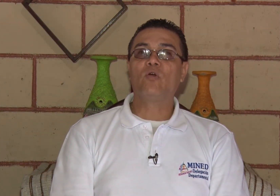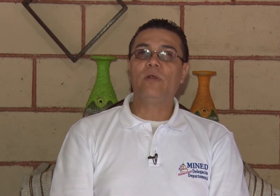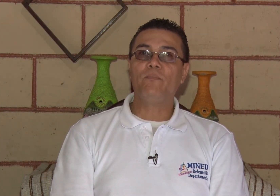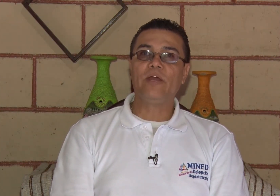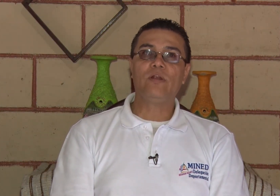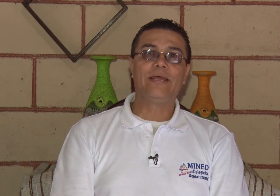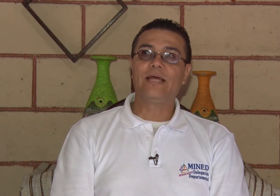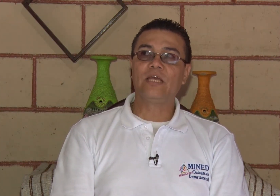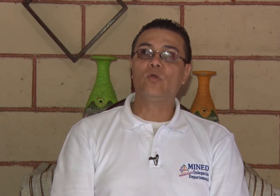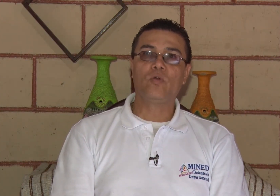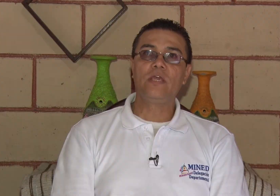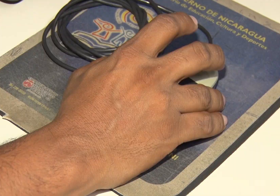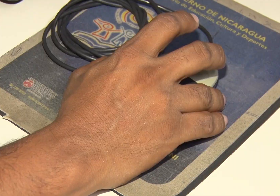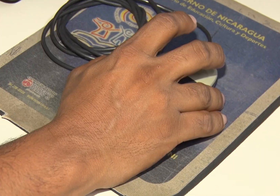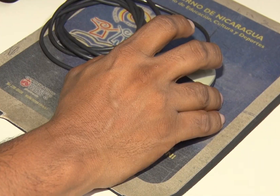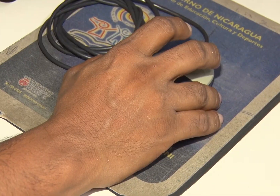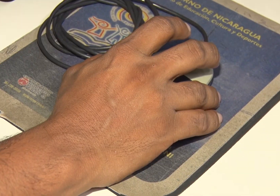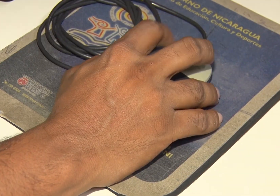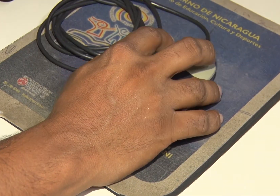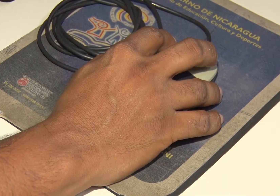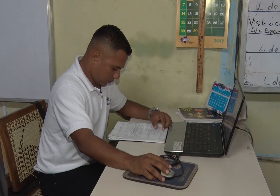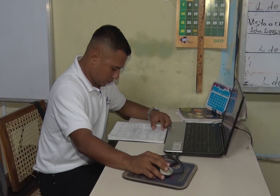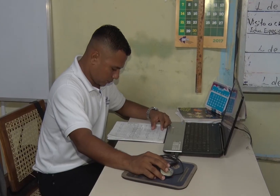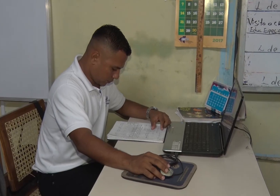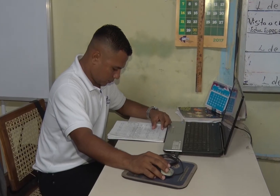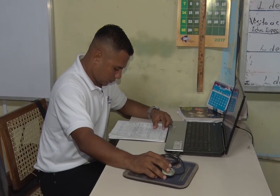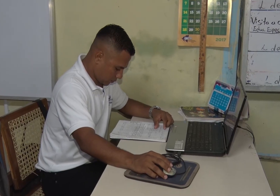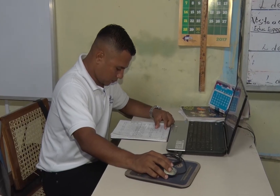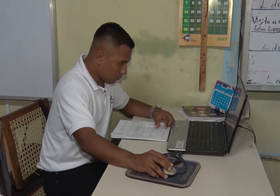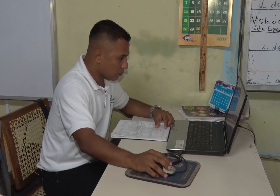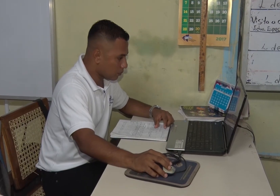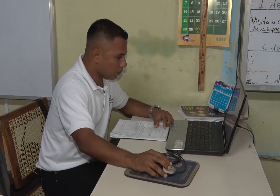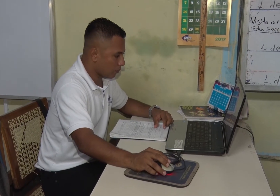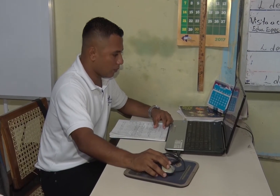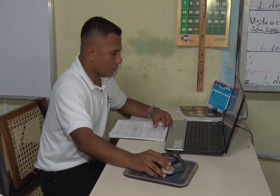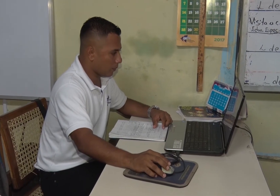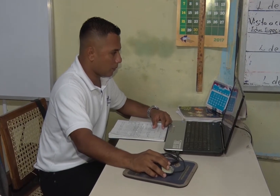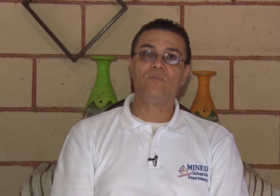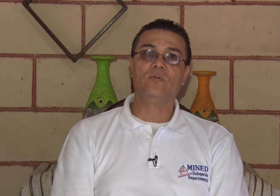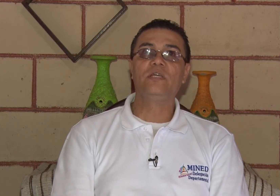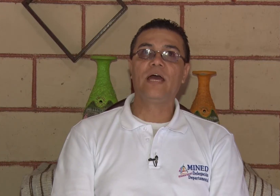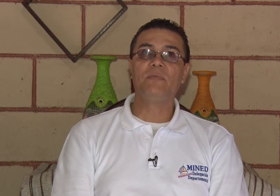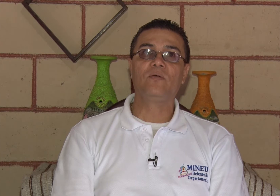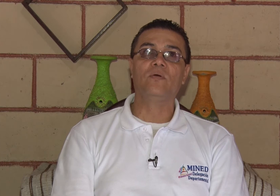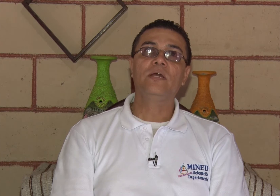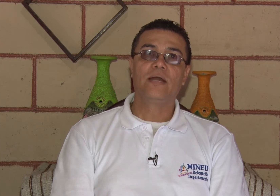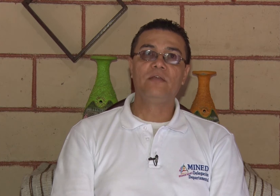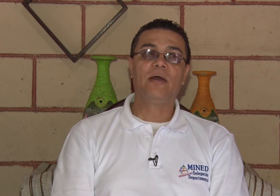él es bueno en la tecnología, él tiene muchas habilidades, ha desarrollado muchas habilidades, él es bien creativo, dinámico, carismático